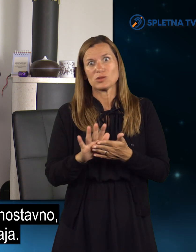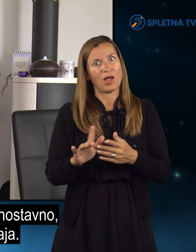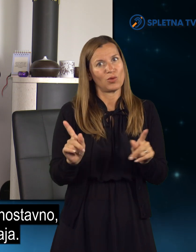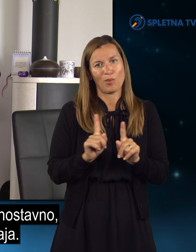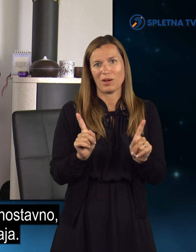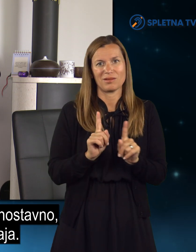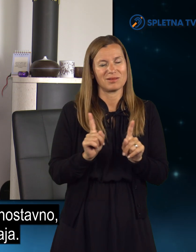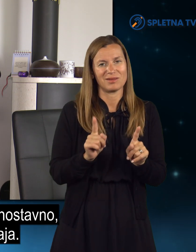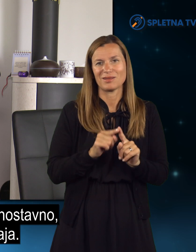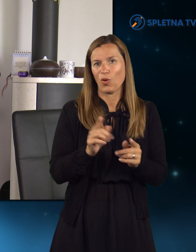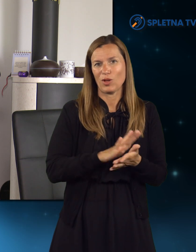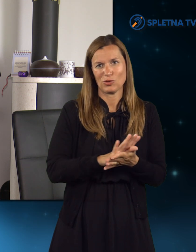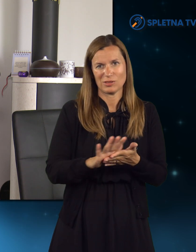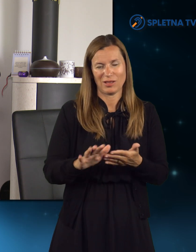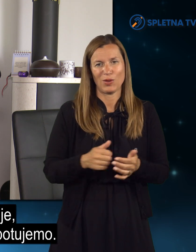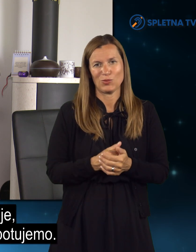ampak traja.